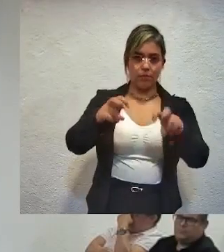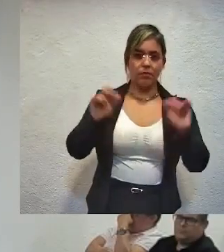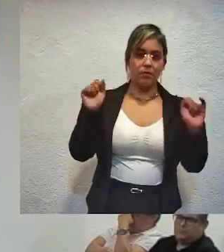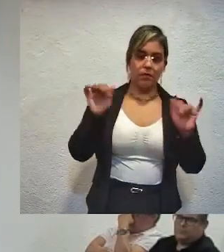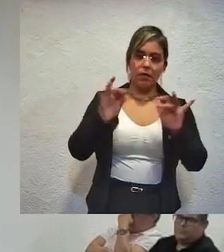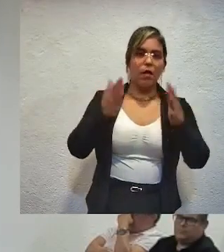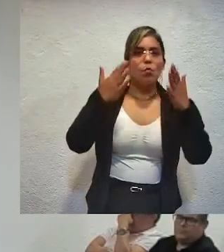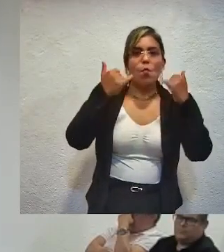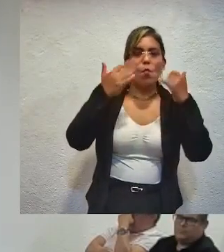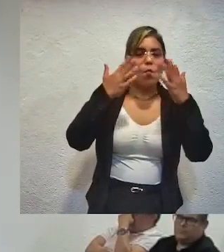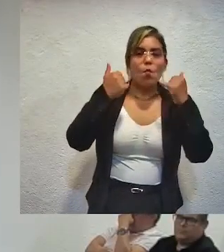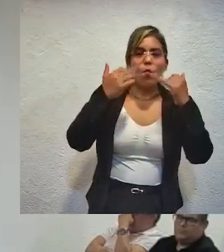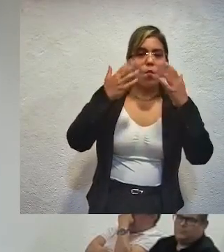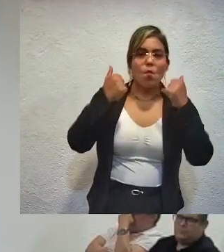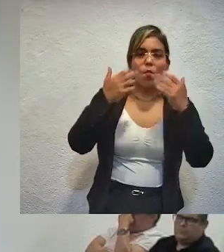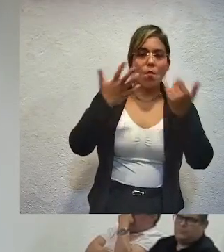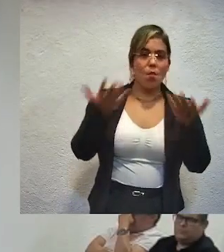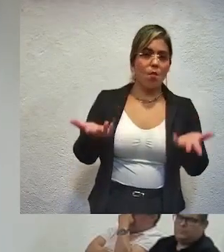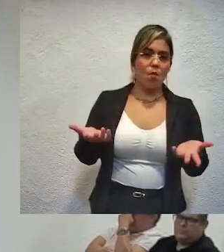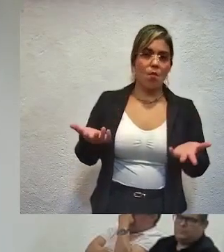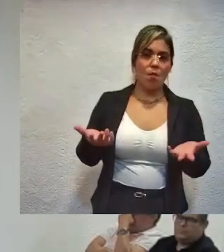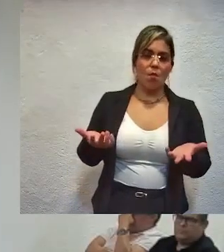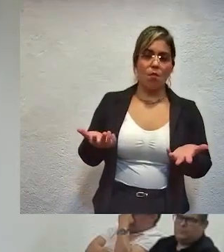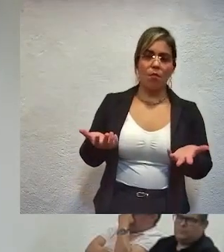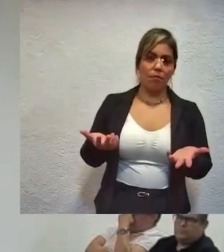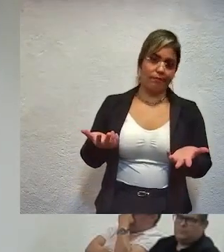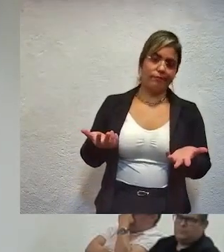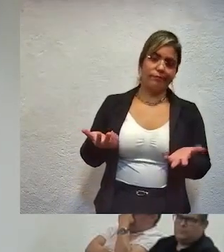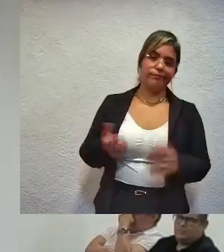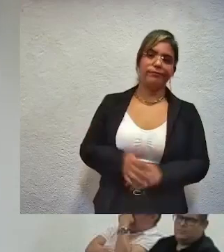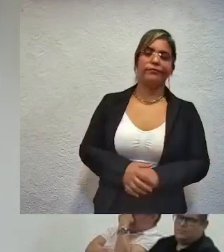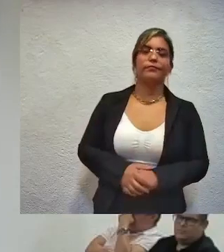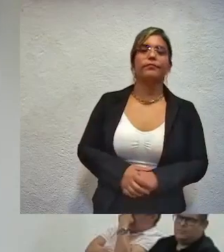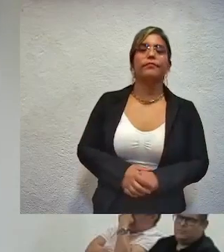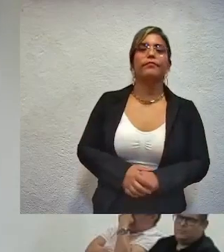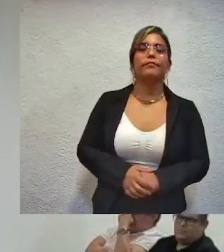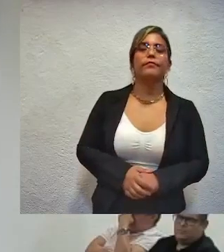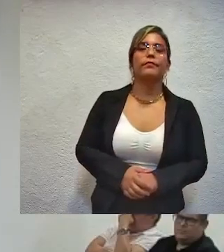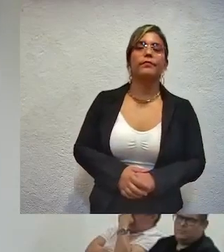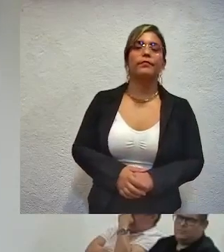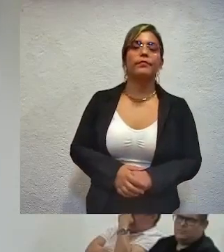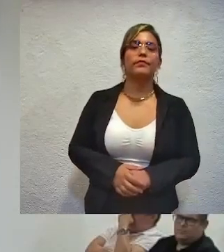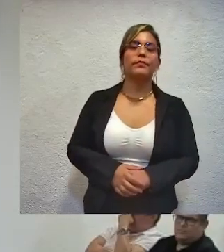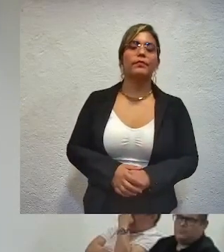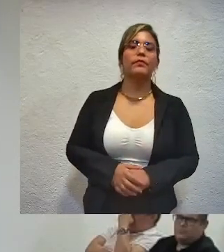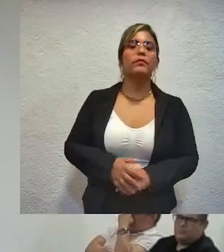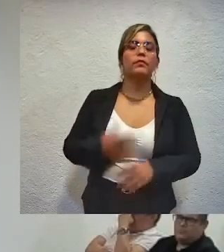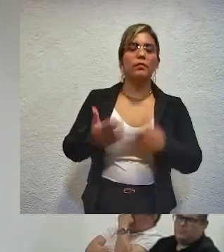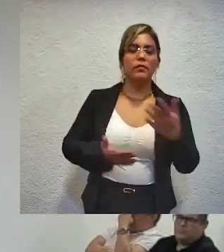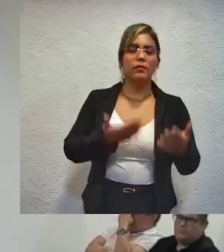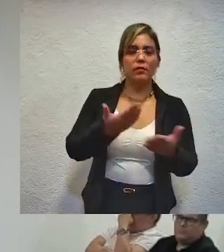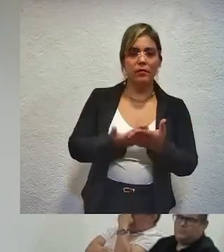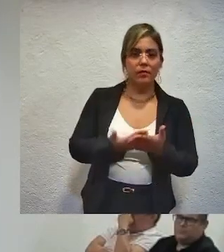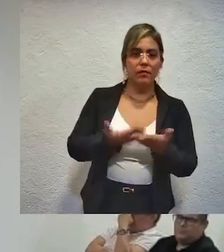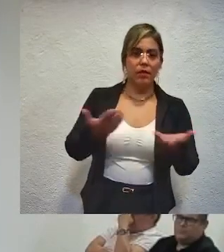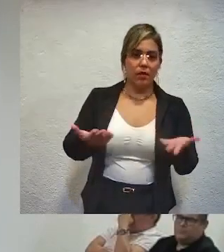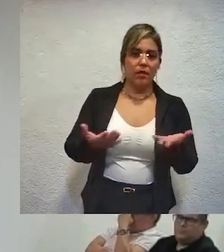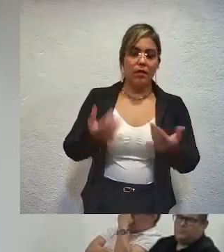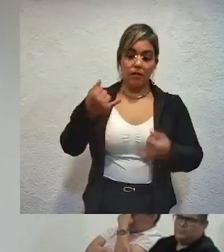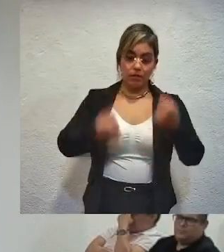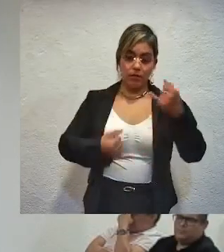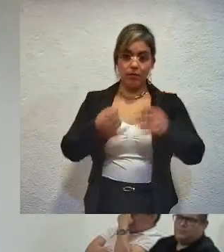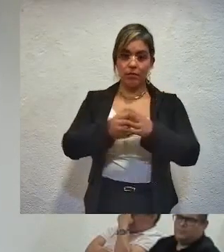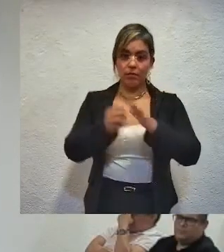de cabildo a las cuales se haya omitido convocar al actor. En esa línea, se propone como inoperante e infundado el